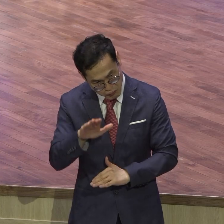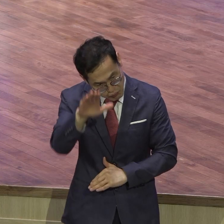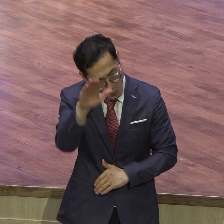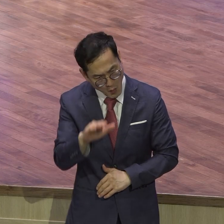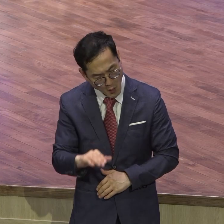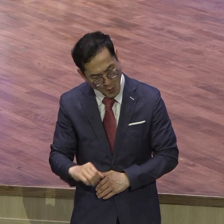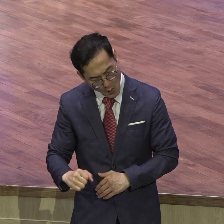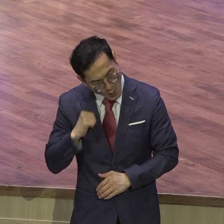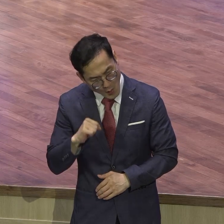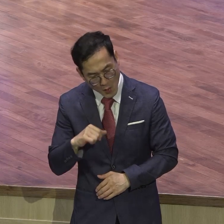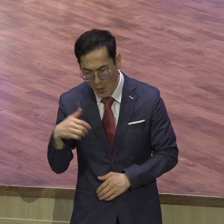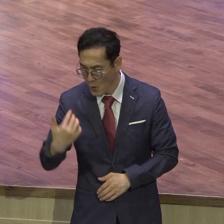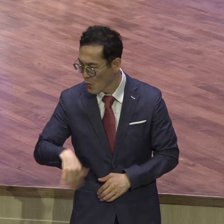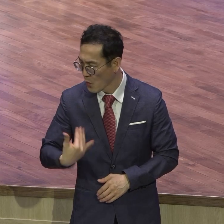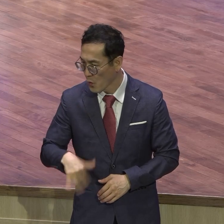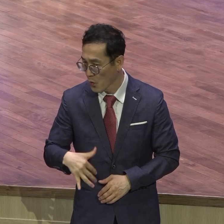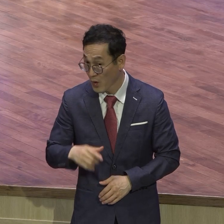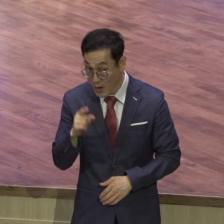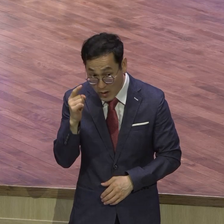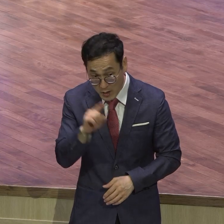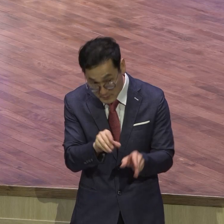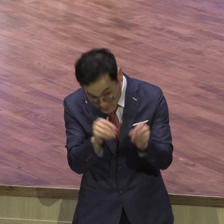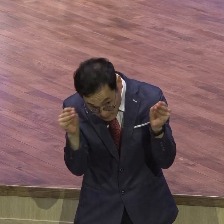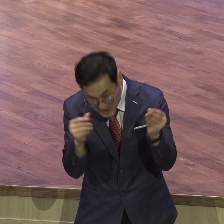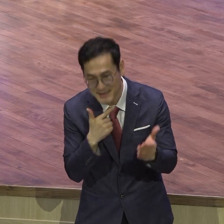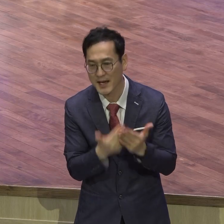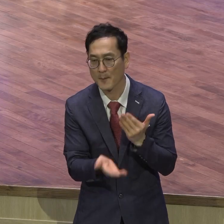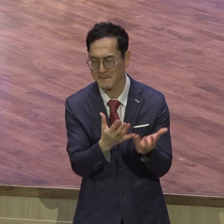힘이 있어 뭔가 처음이 있는 사람